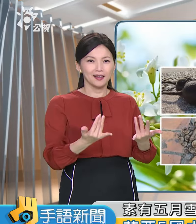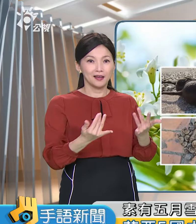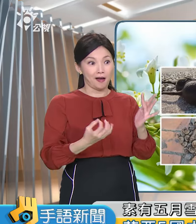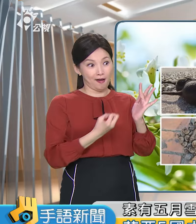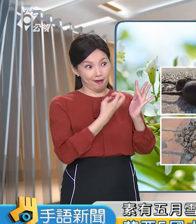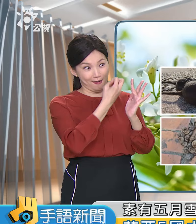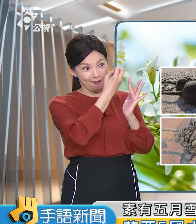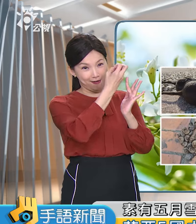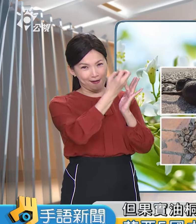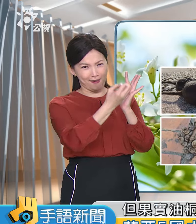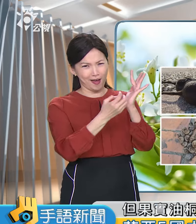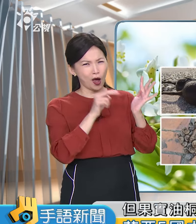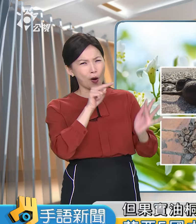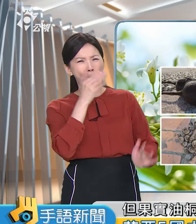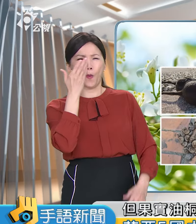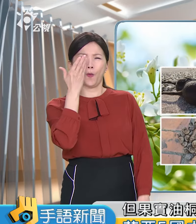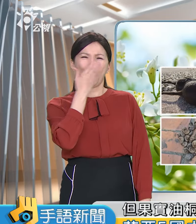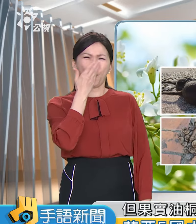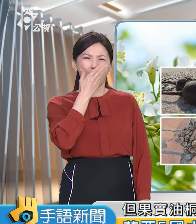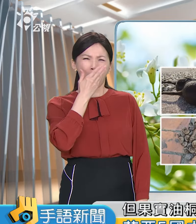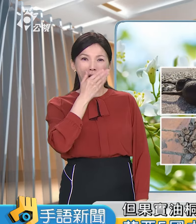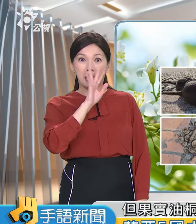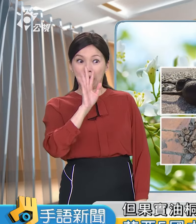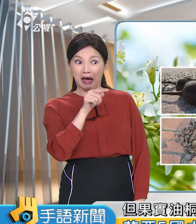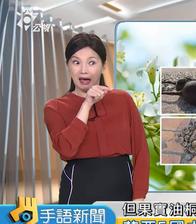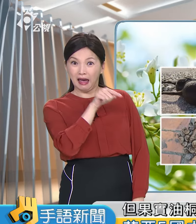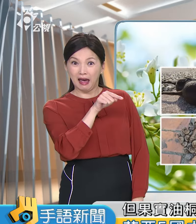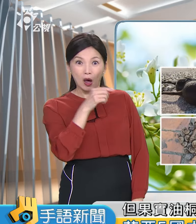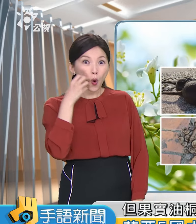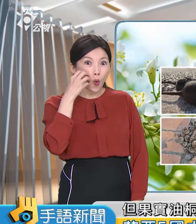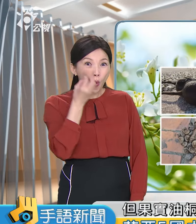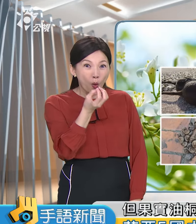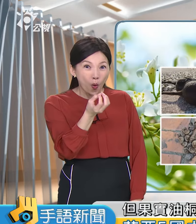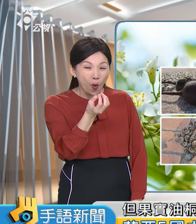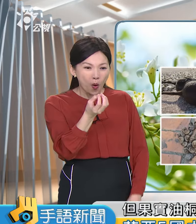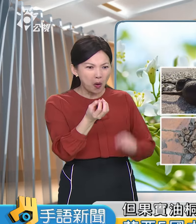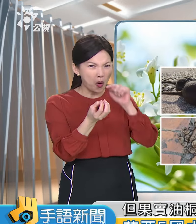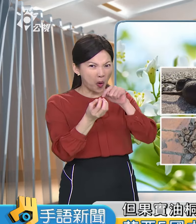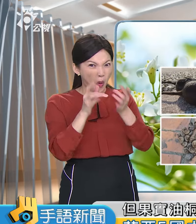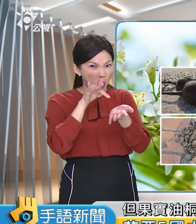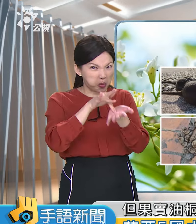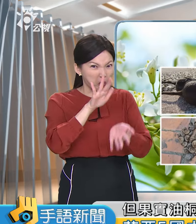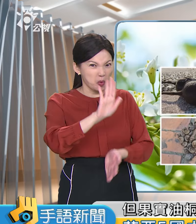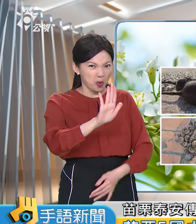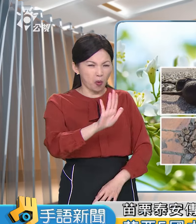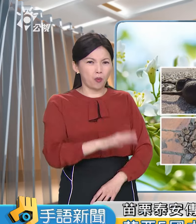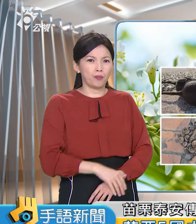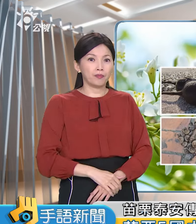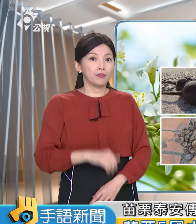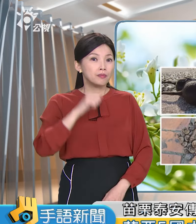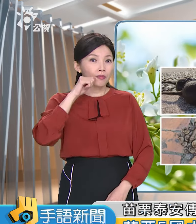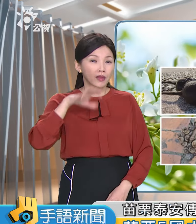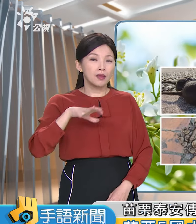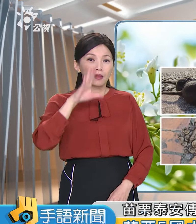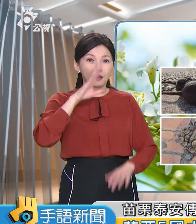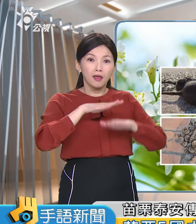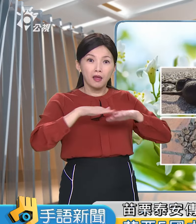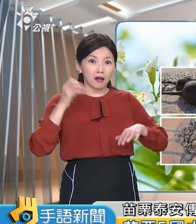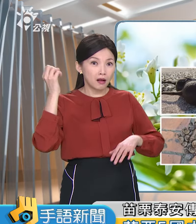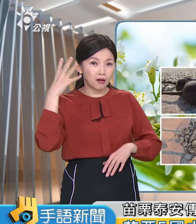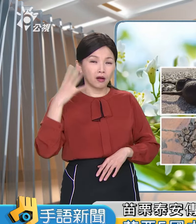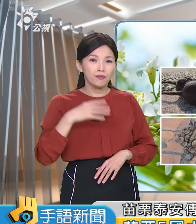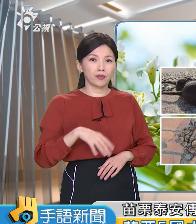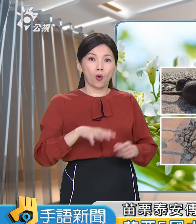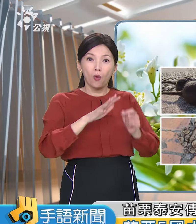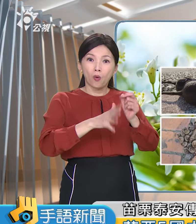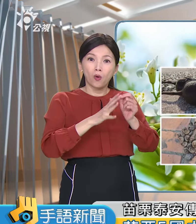丽，但是果实油桐子可是有毒性。苗栗泰安传出